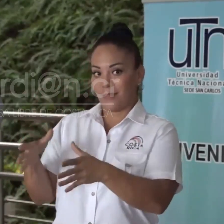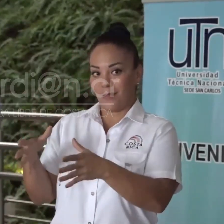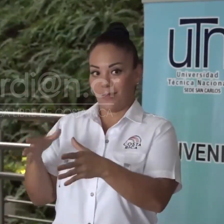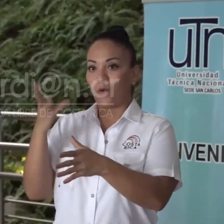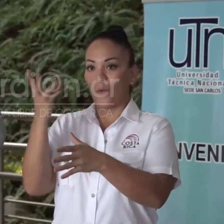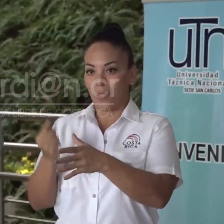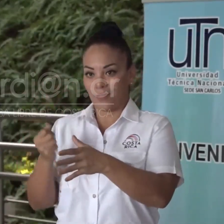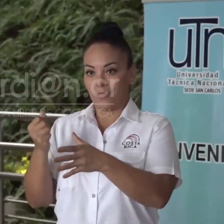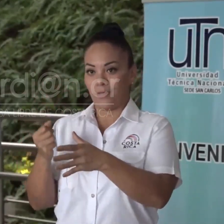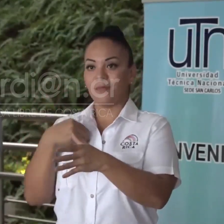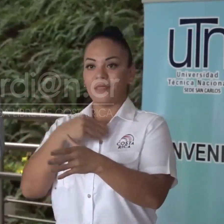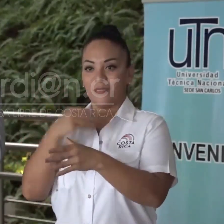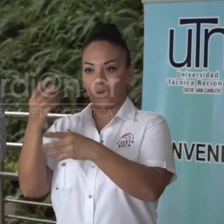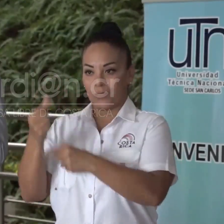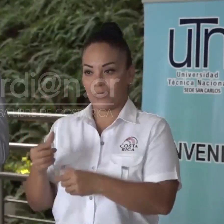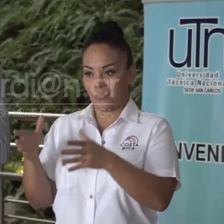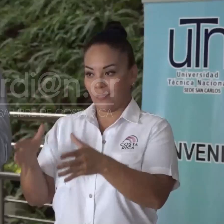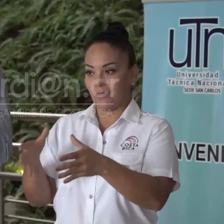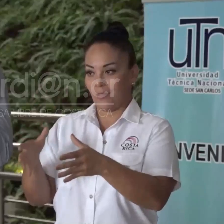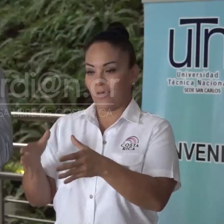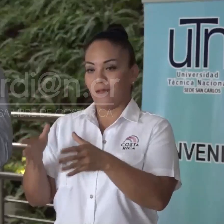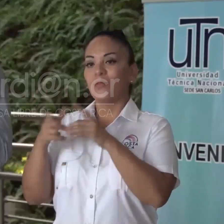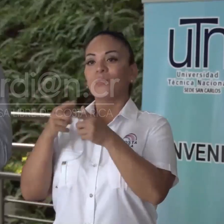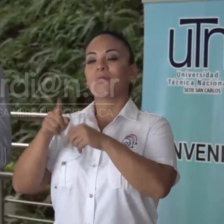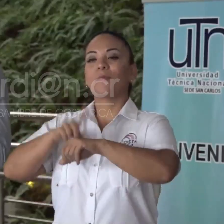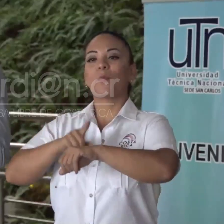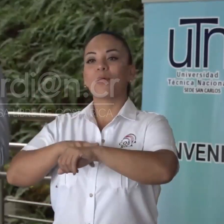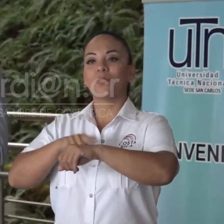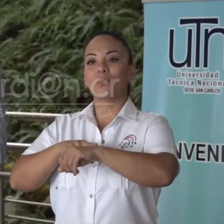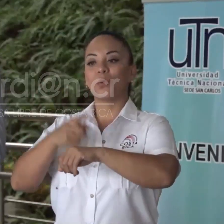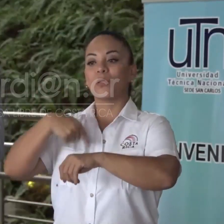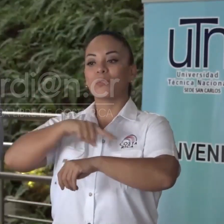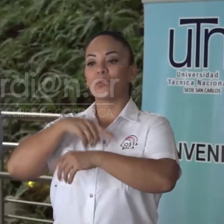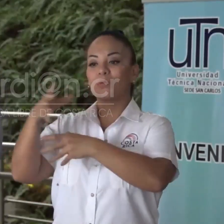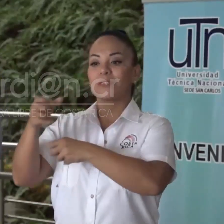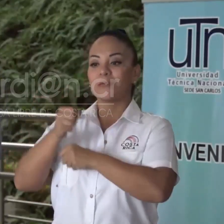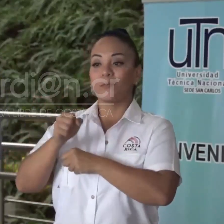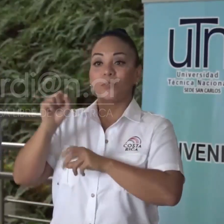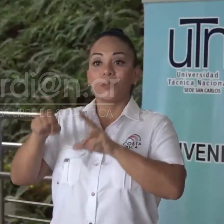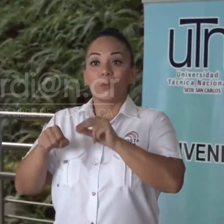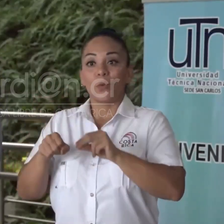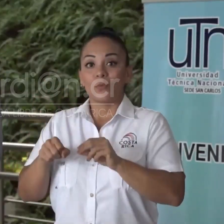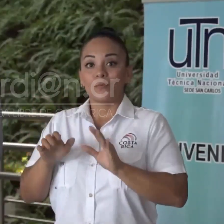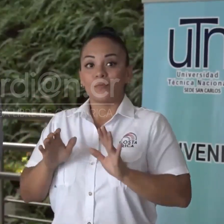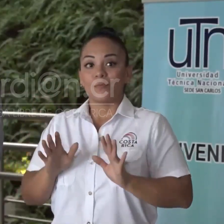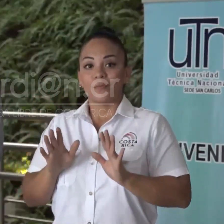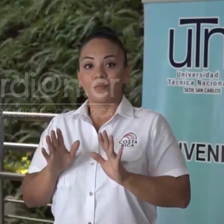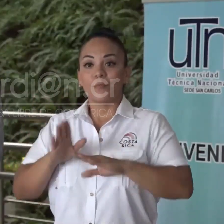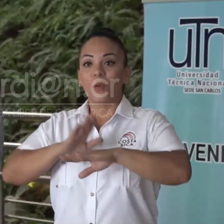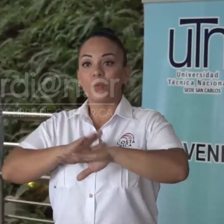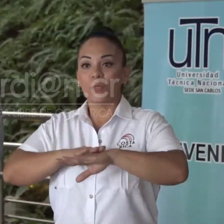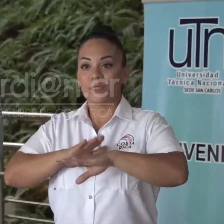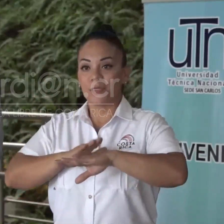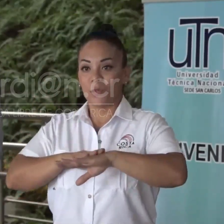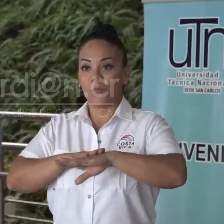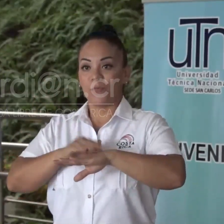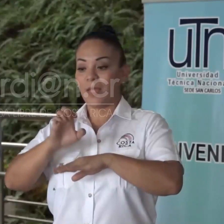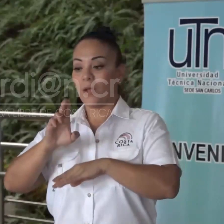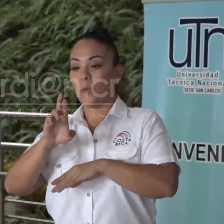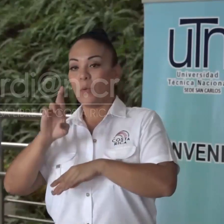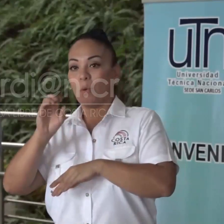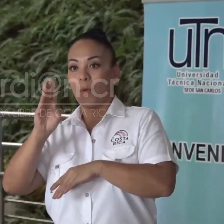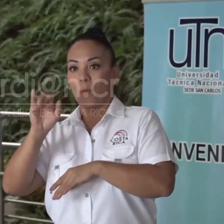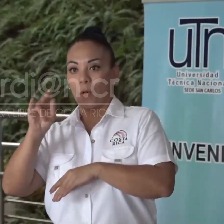la cuenta de Hacienda. Entonces, del momento en que recibamos o no la autorización de